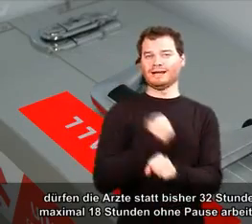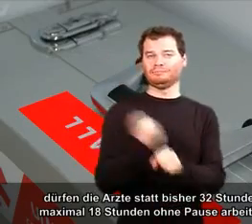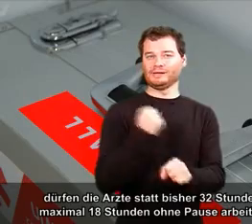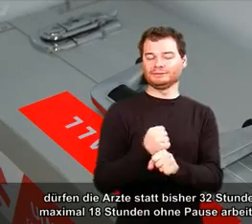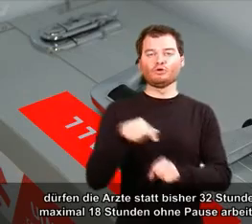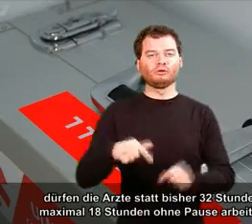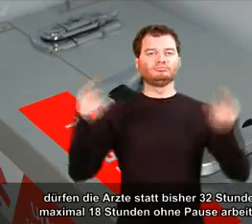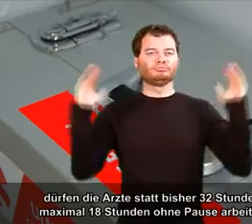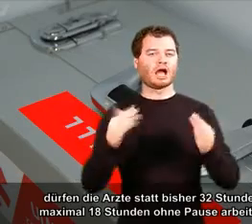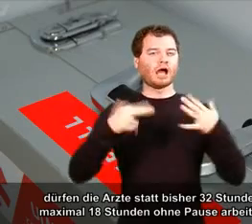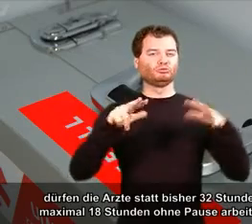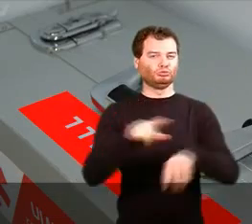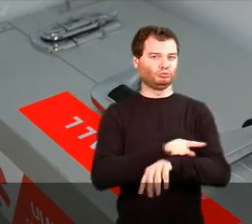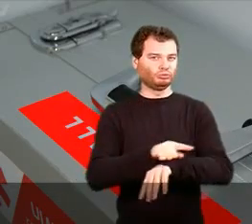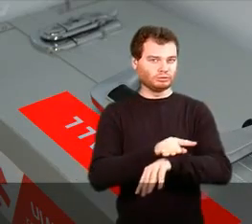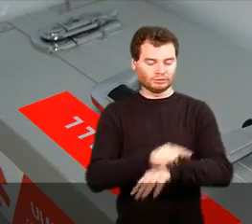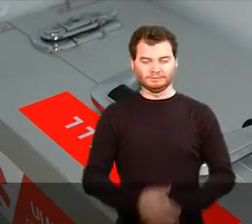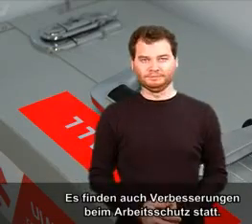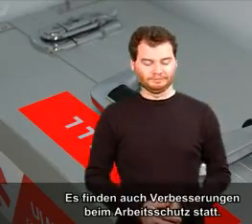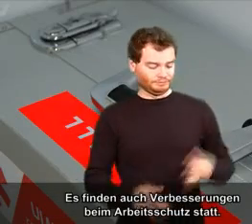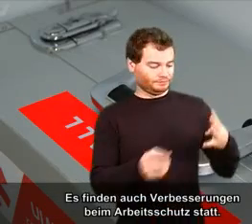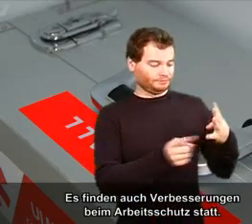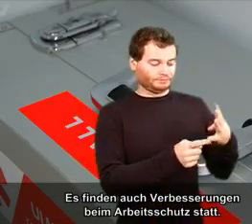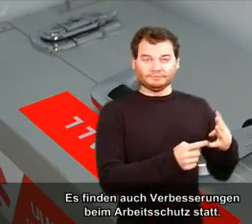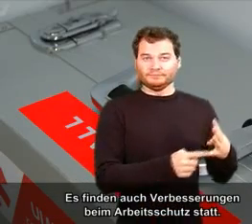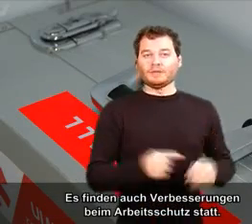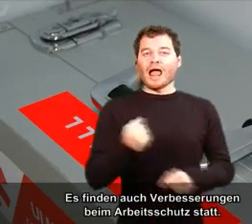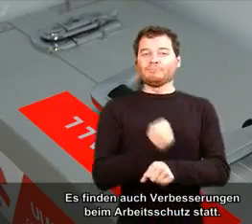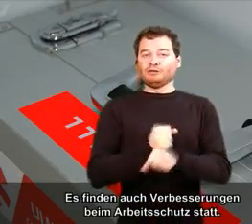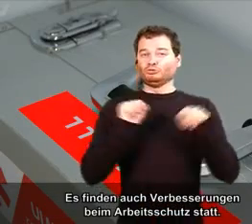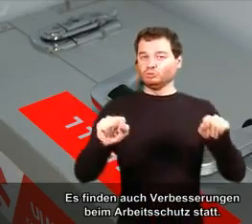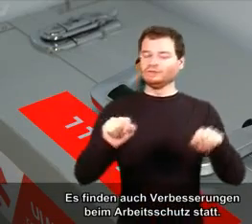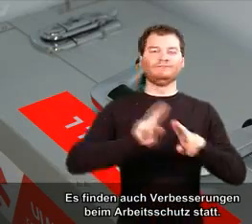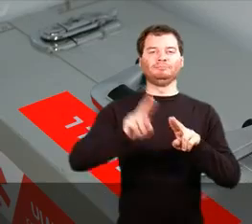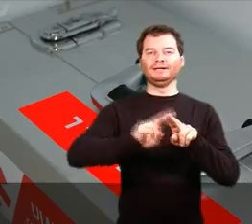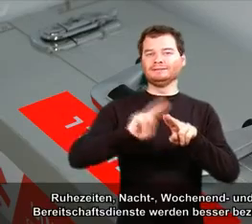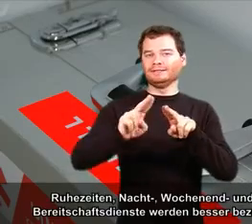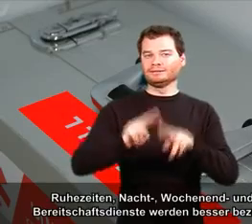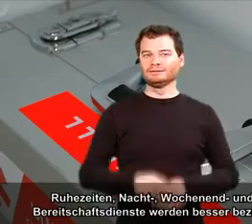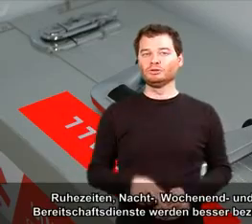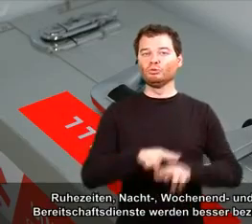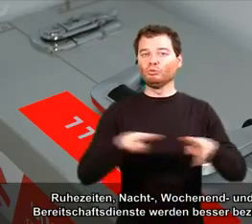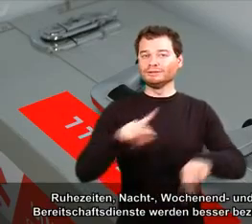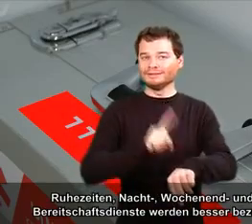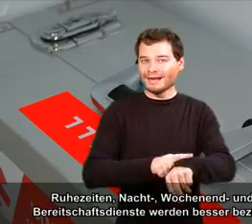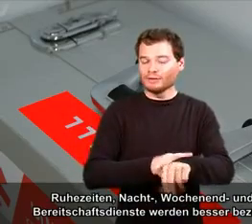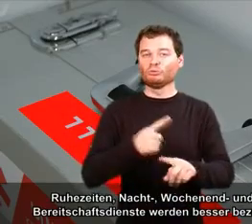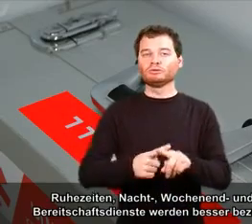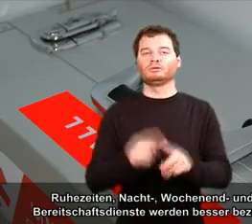maximal 18 Stunden ohne Pause arbeiten. Es finden auch Verbesserungen beim Arbeitsschutz statt. Ruhezeiten, Nacht-,